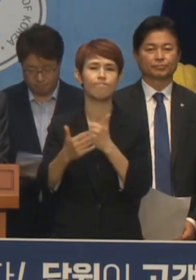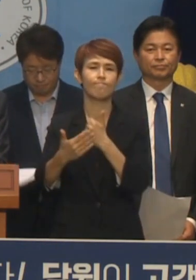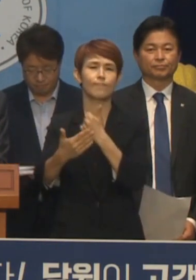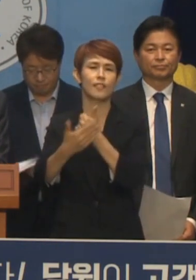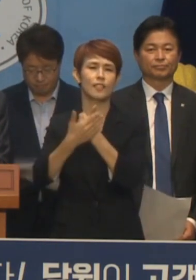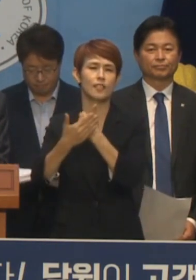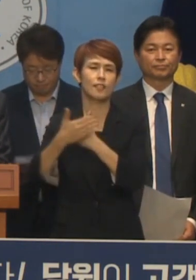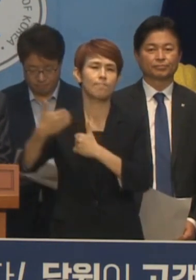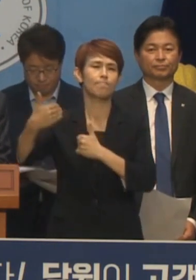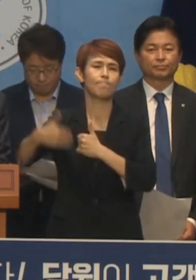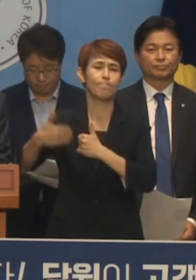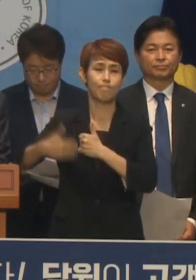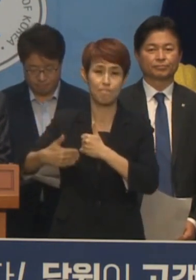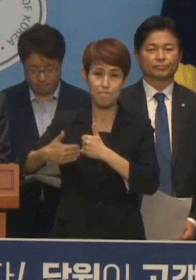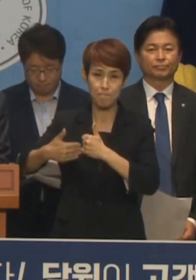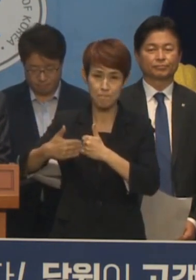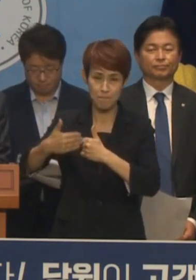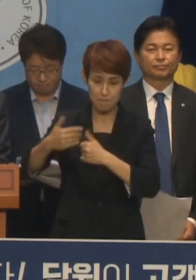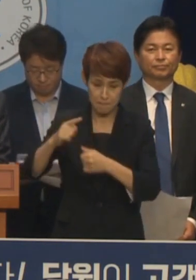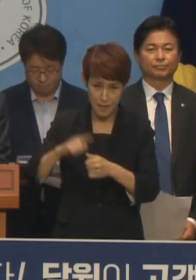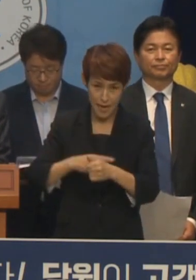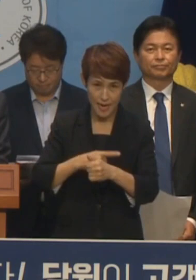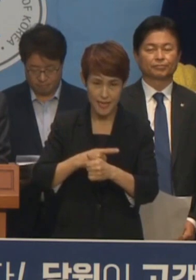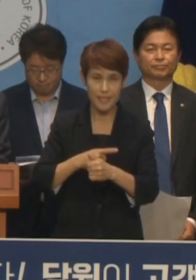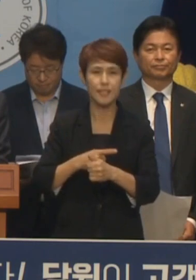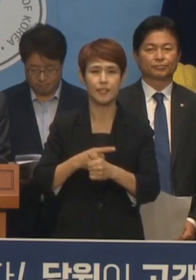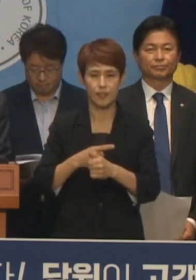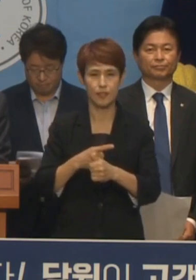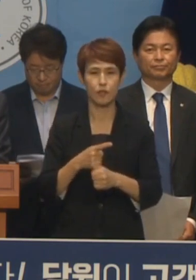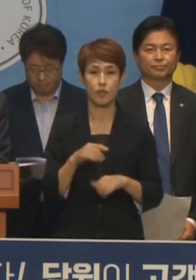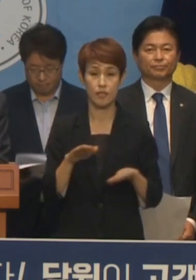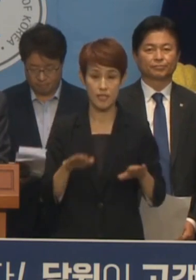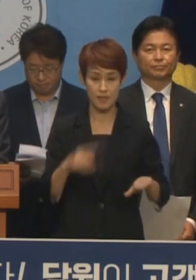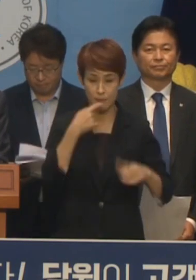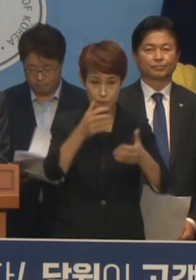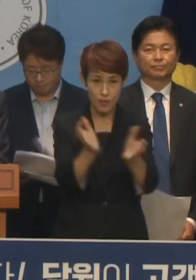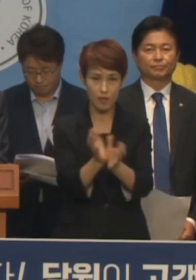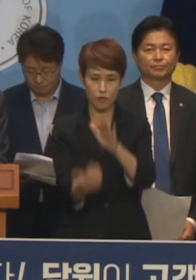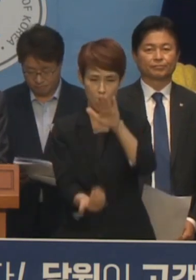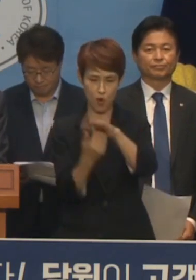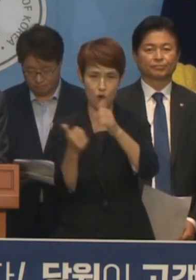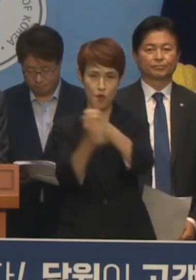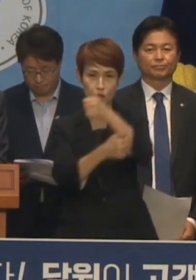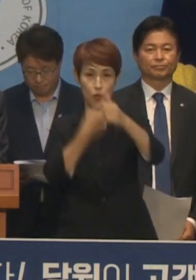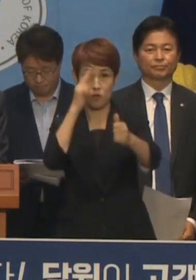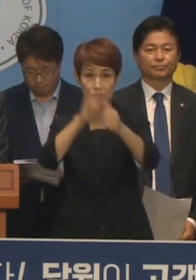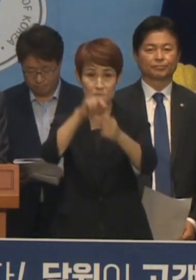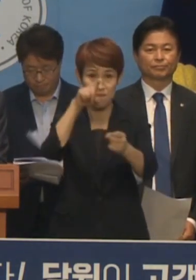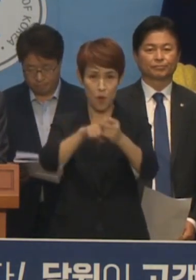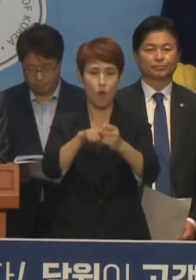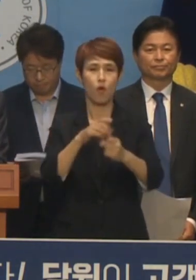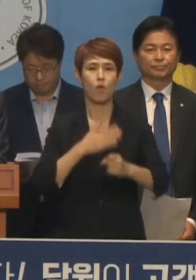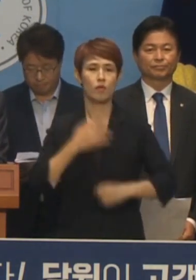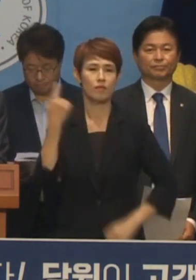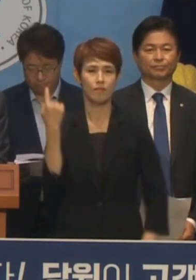지지를 받고 자랑스러운 우리 당의 최고위원회에 도전하기에 이 자리에 섰습니다.